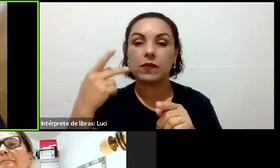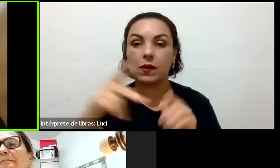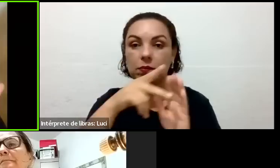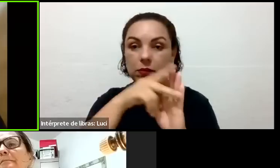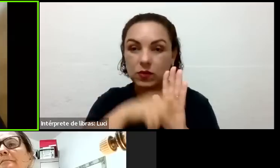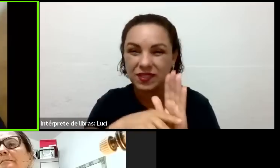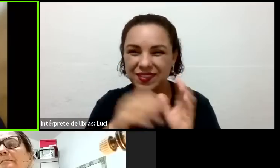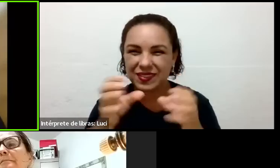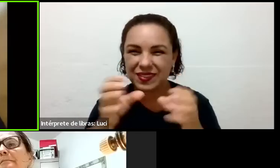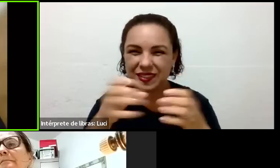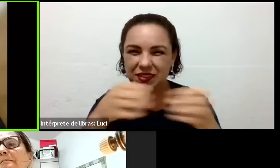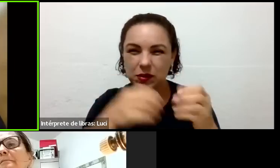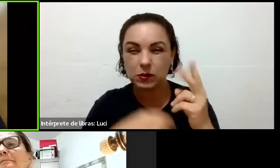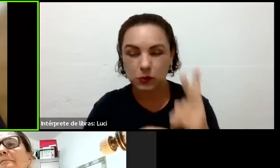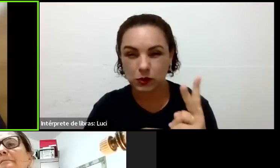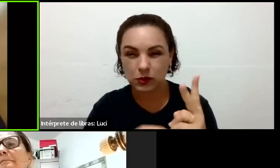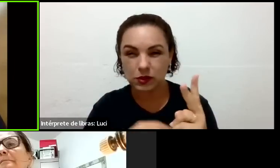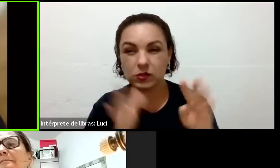a foto pra ela e ela vai começar